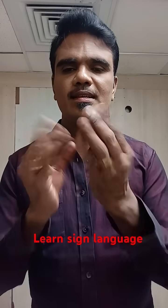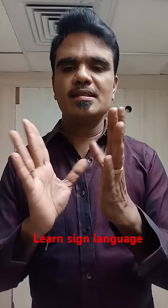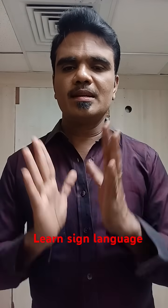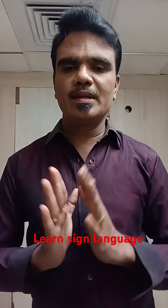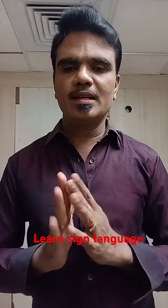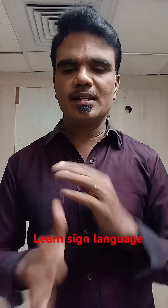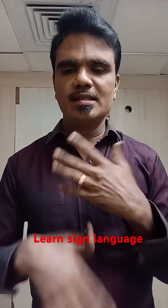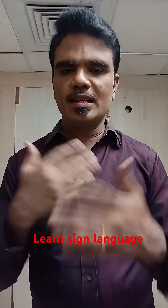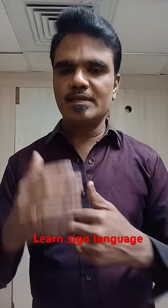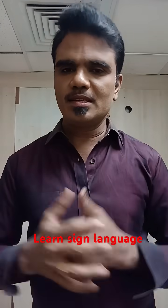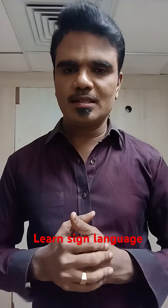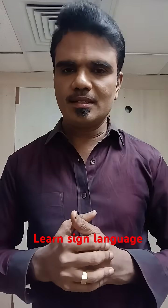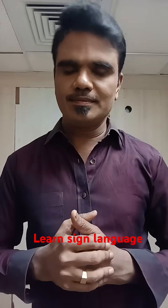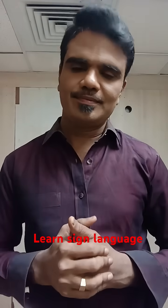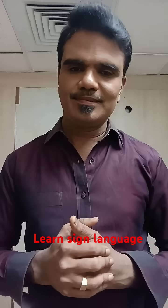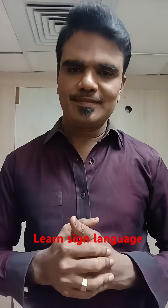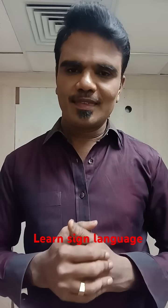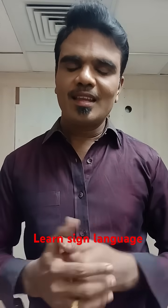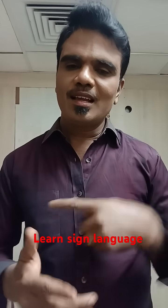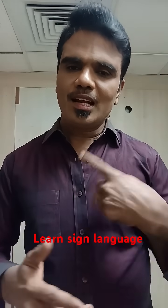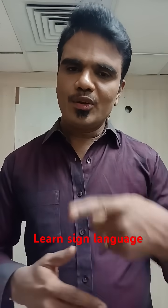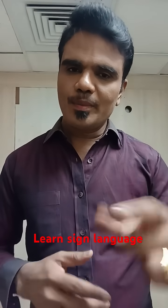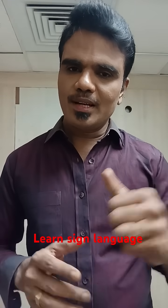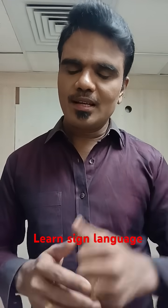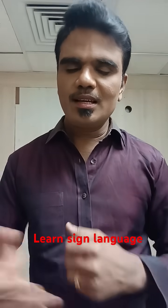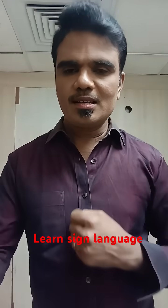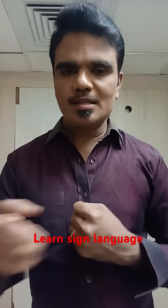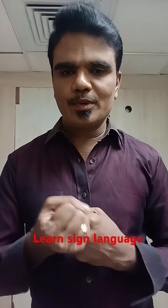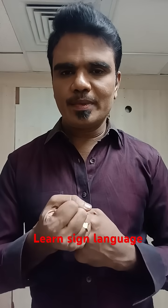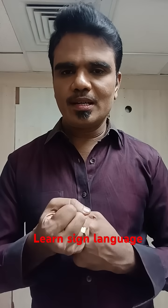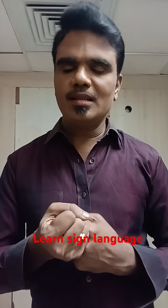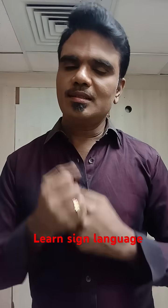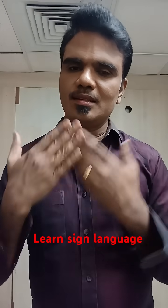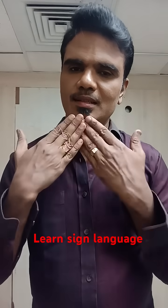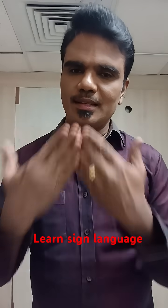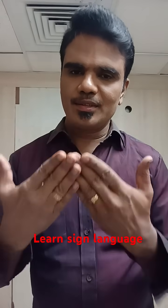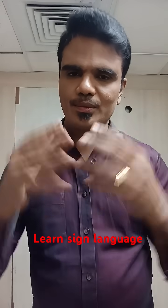ஈஸியாக என்ன பண்ணலாம், நீங்கள் சைன் லாங்குவேஜ் கற்றுக்கலாம். கண்டினியூ பாருங்கள், சப்போர்ட் பண்ணுங்கள். தேங்க்யூ.